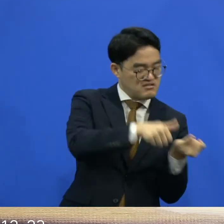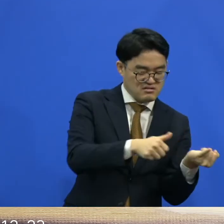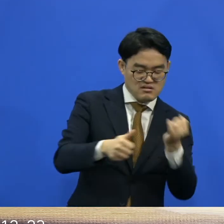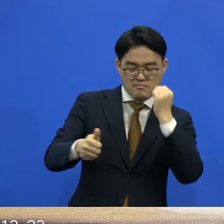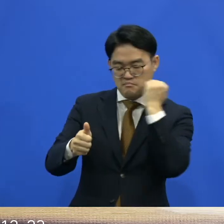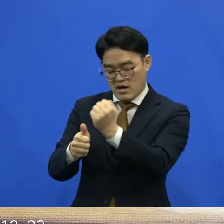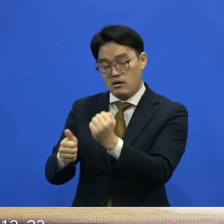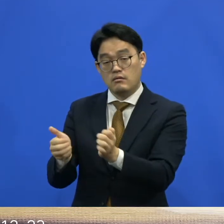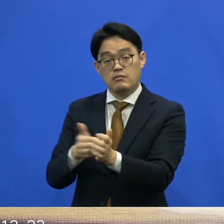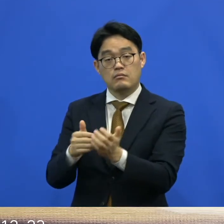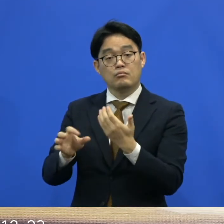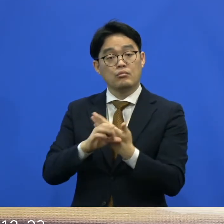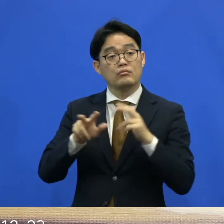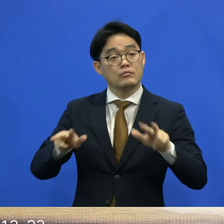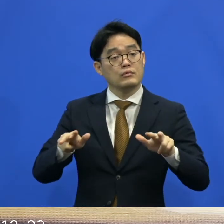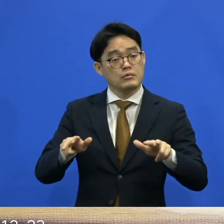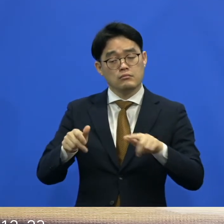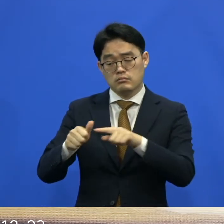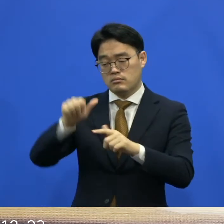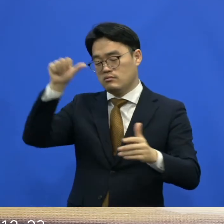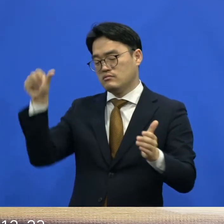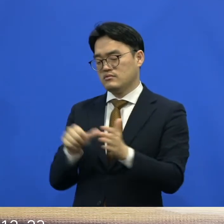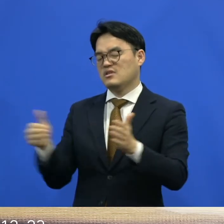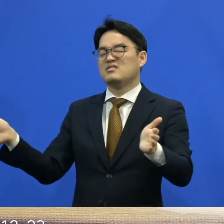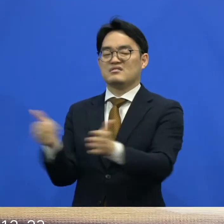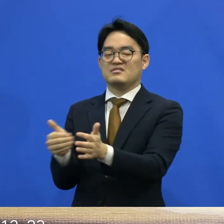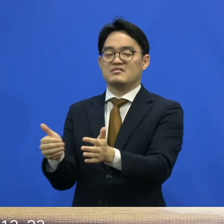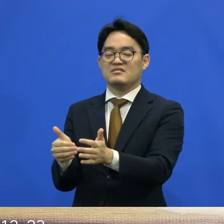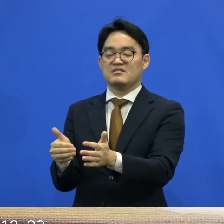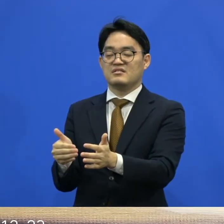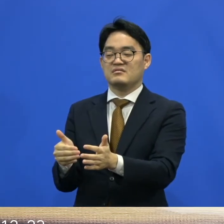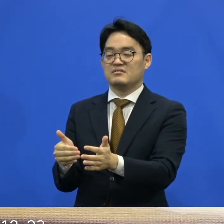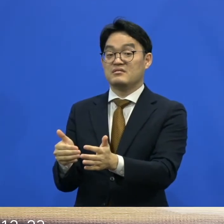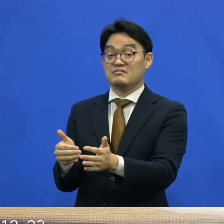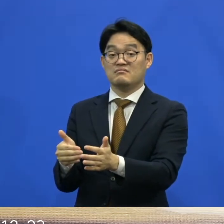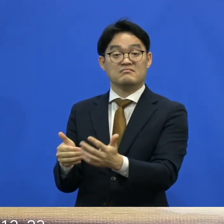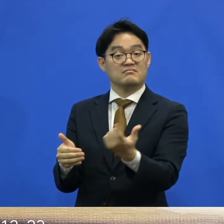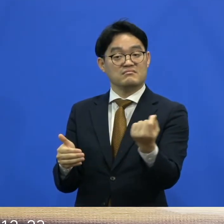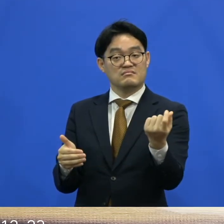이 정도 되면 이야기는 여기서 끝나야 됩니다.